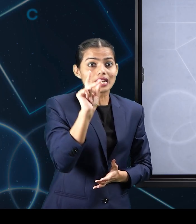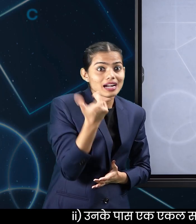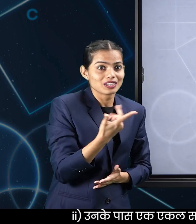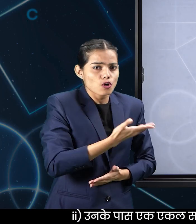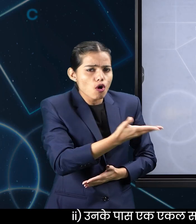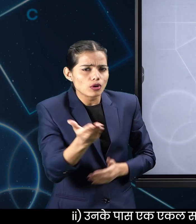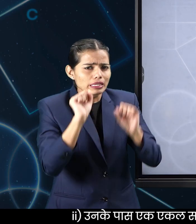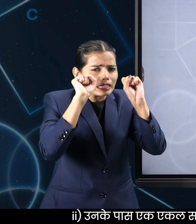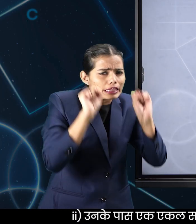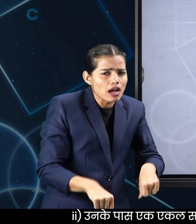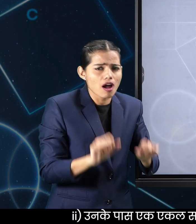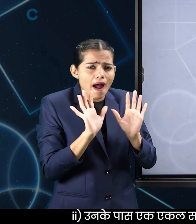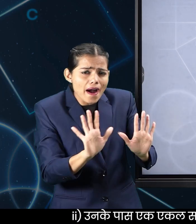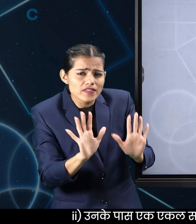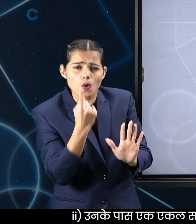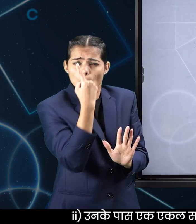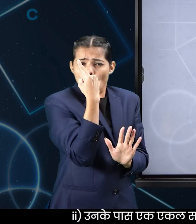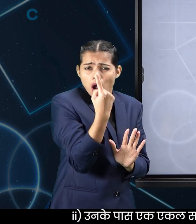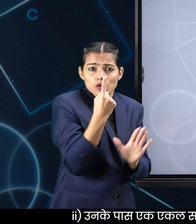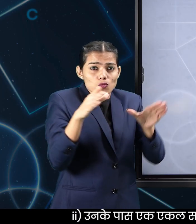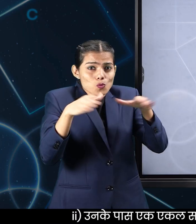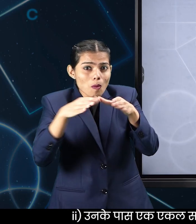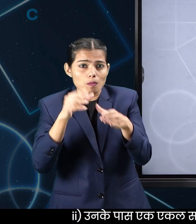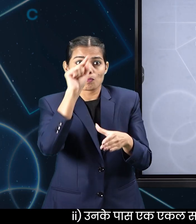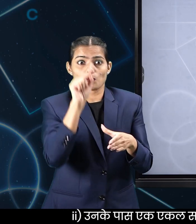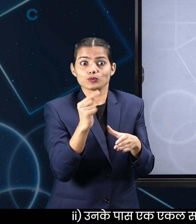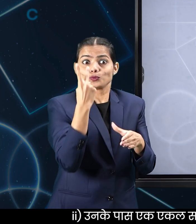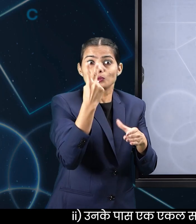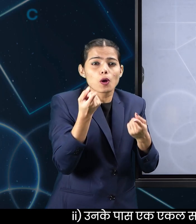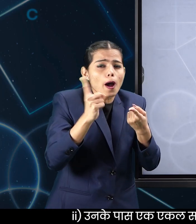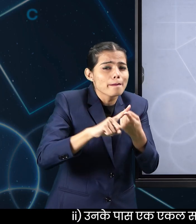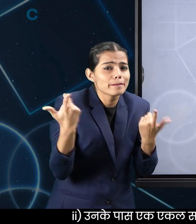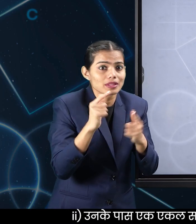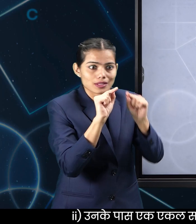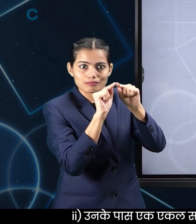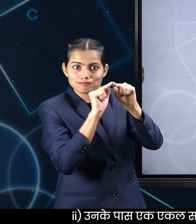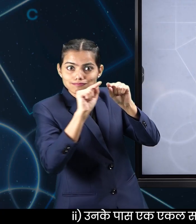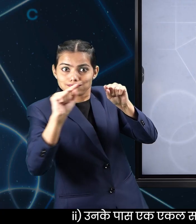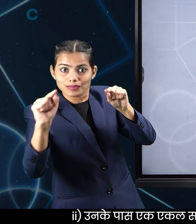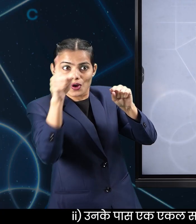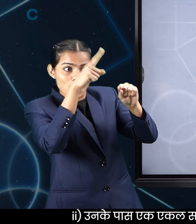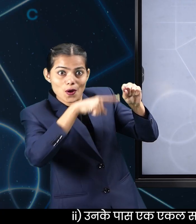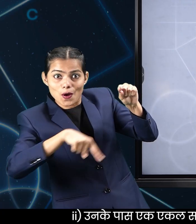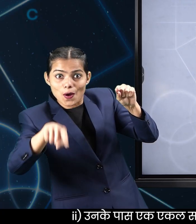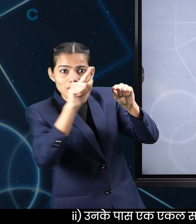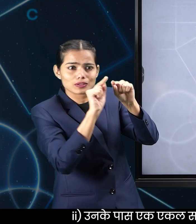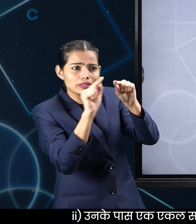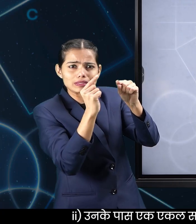2 उनके पास एक एकला सामान्य बिंदु हो सकता है। इस मामले में रेखा वृत्त को छूती